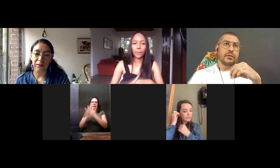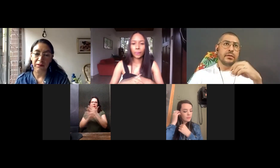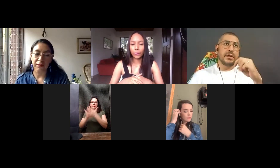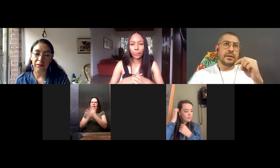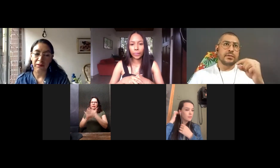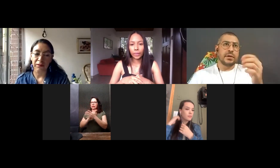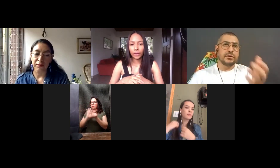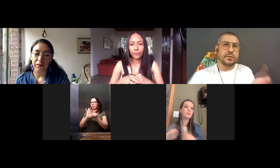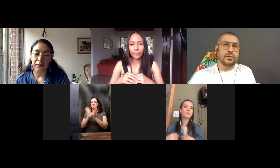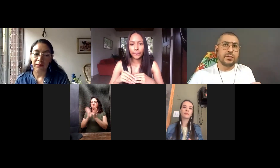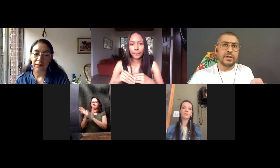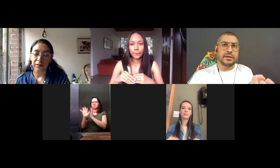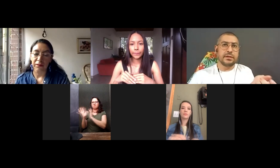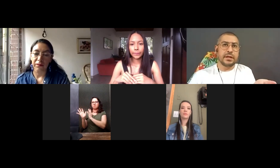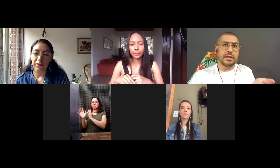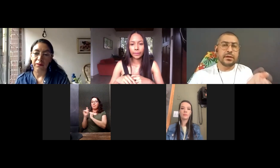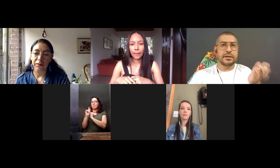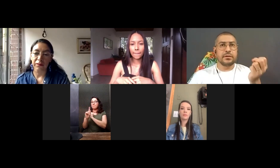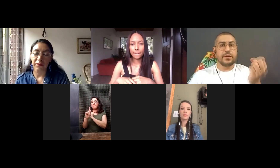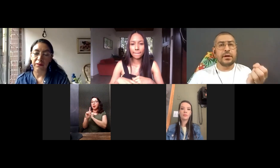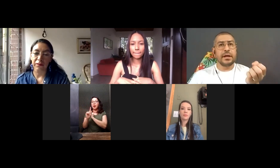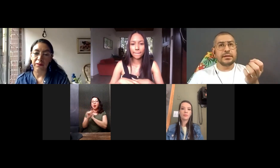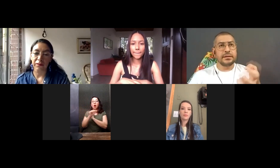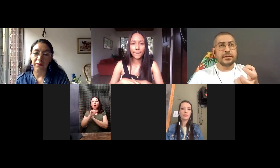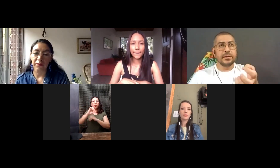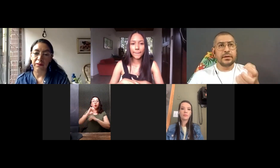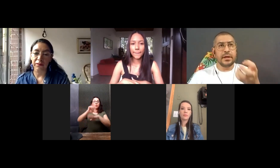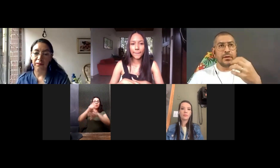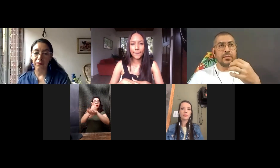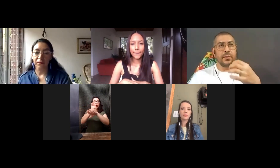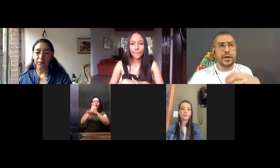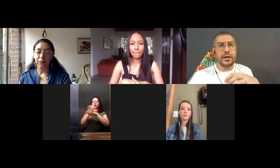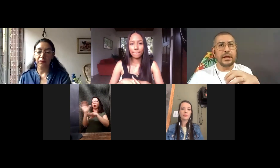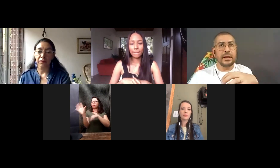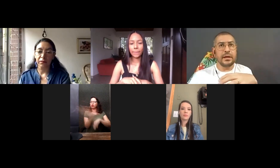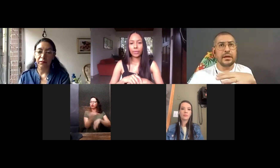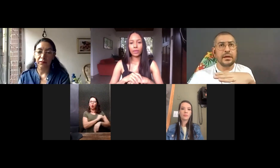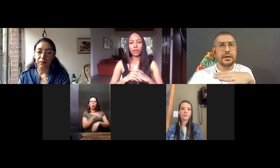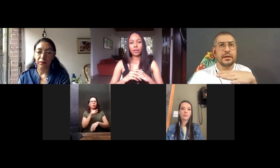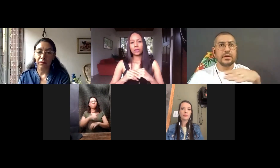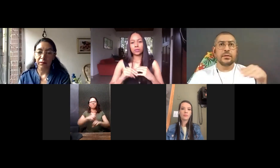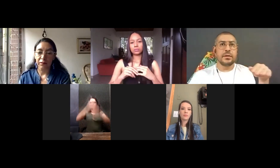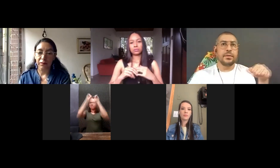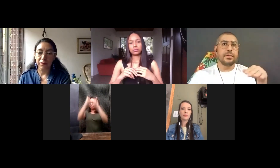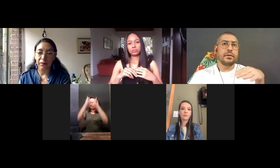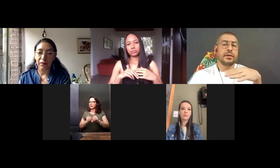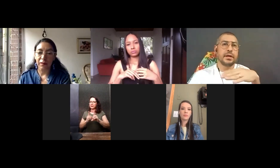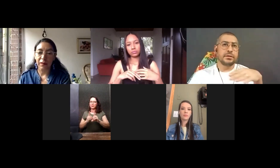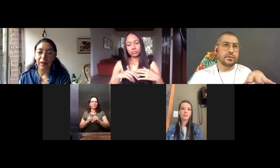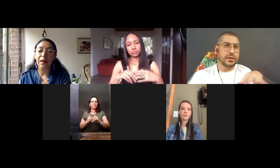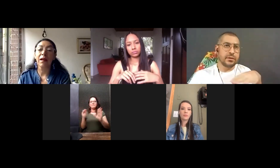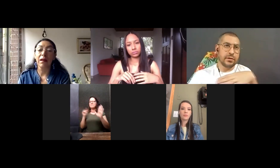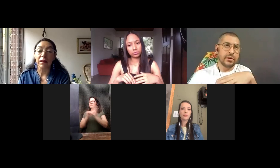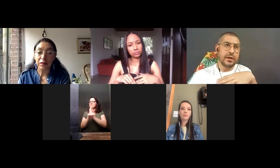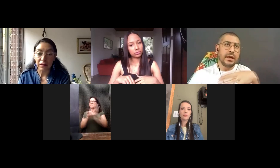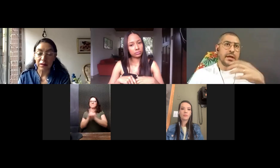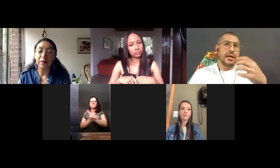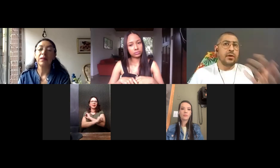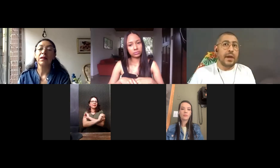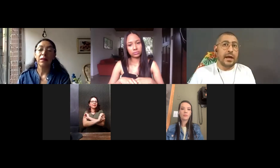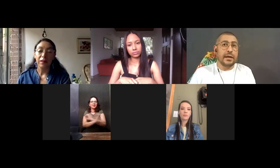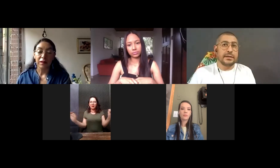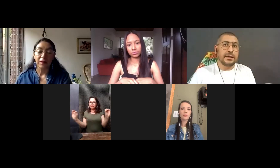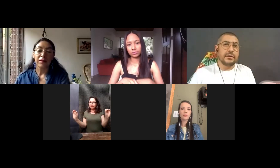pero digamos que los productores y los directores tomaron la decisión de no ponerle ningún tipo de subtítulo